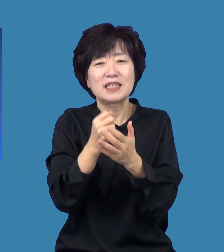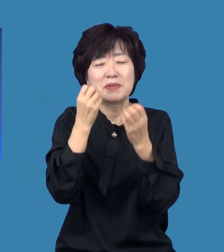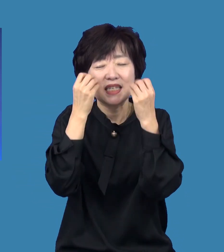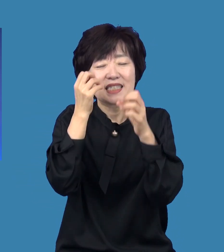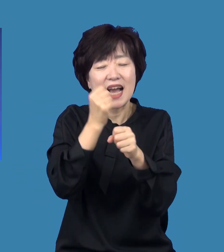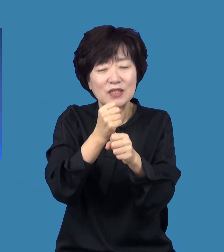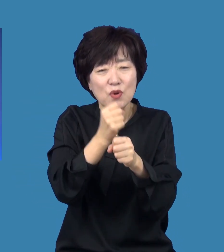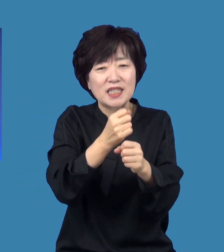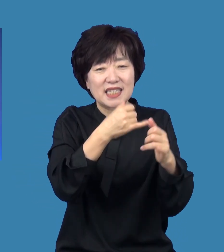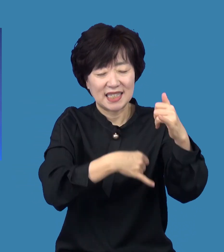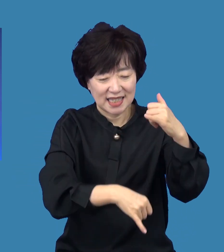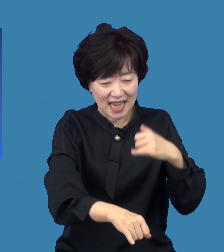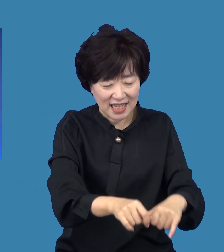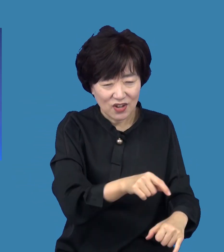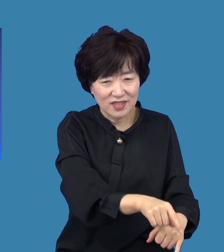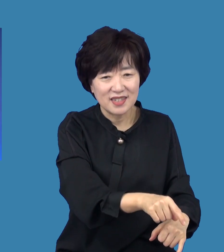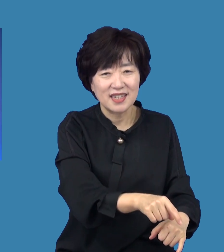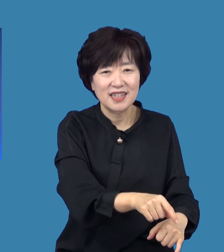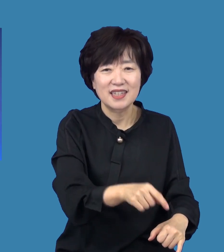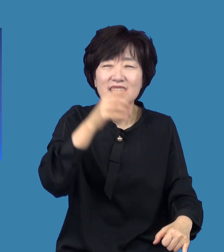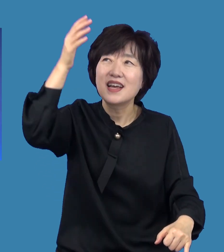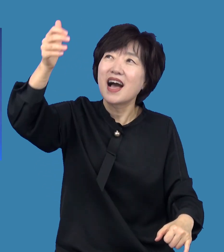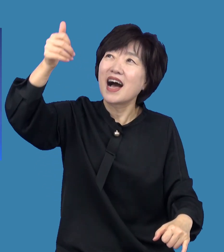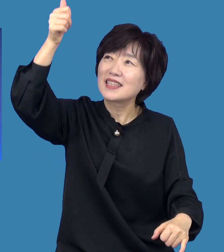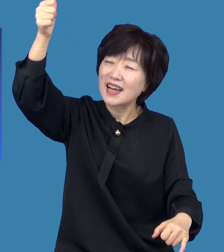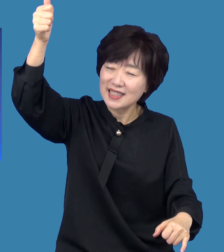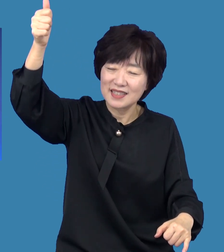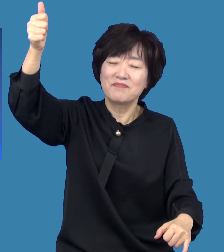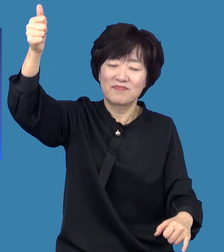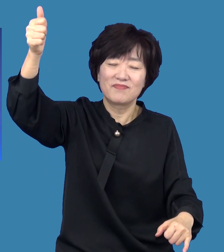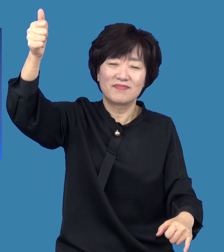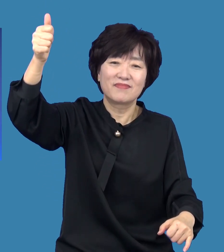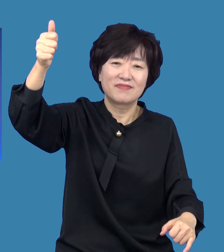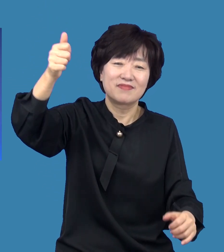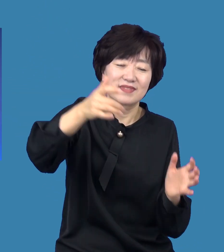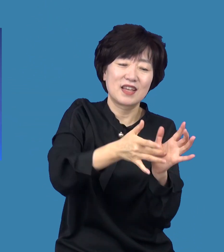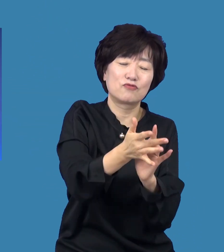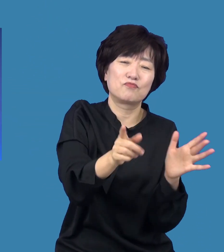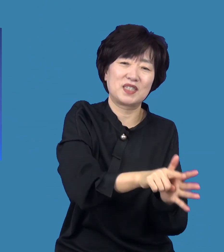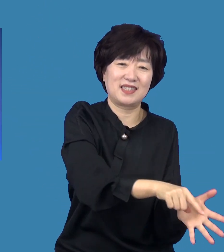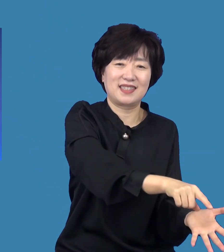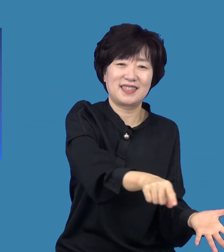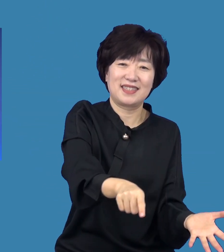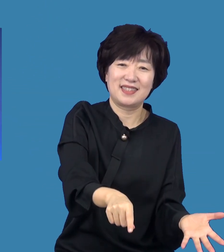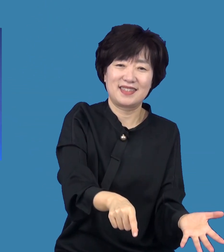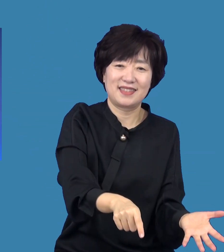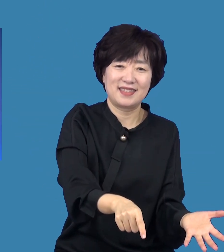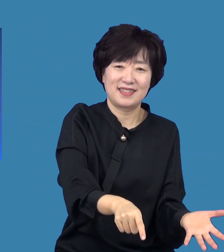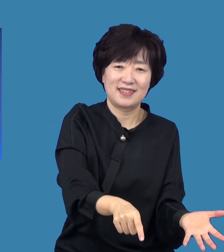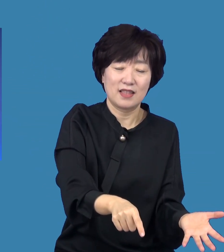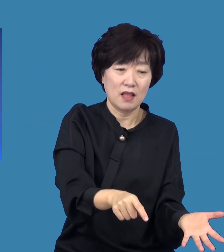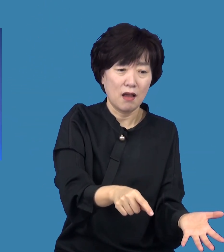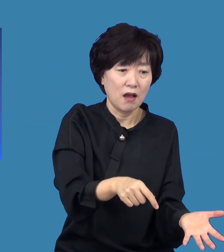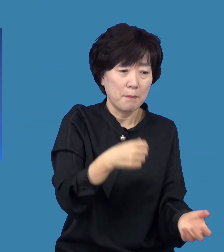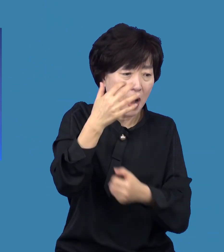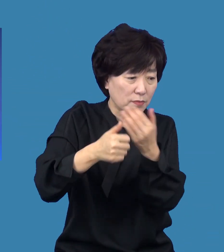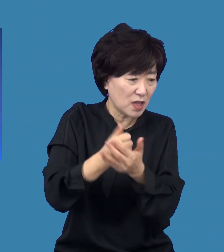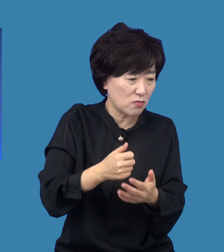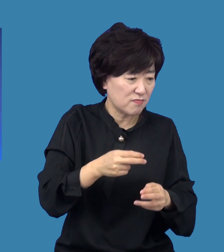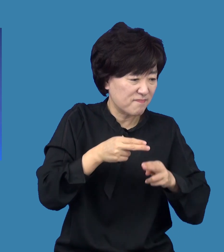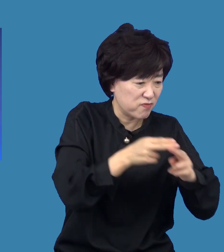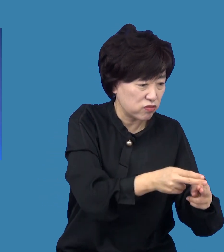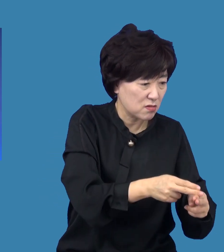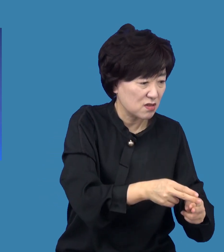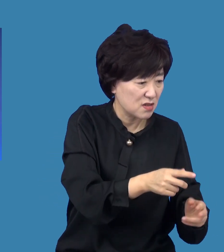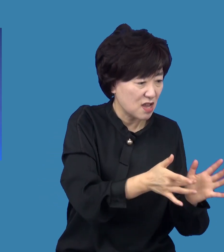자녀들이 하나님께로 돌아오는 거, 그건 하나님이 마음대로 못하세요. 왜? 자유의지를 주셨거든. 그래서 그 사람들이 하나님을